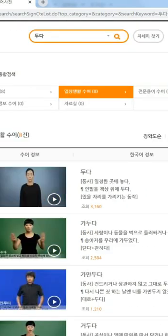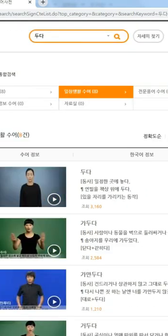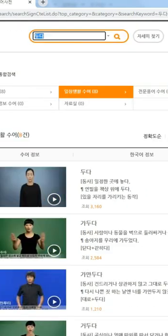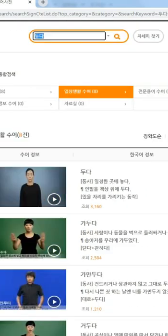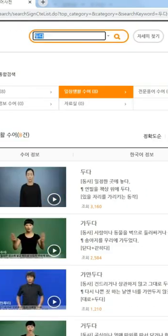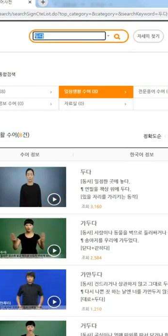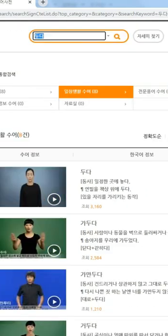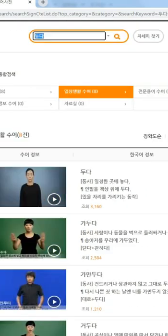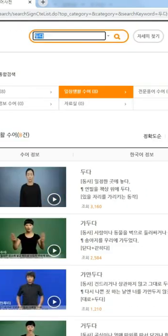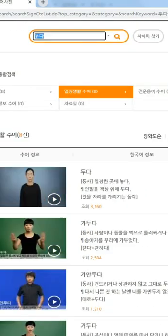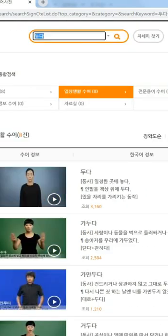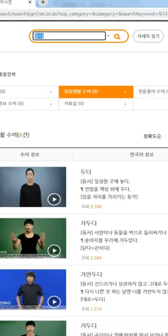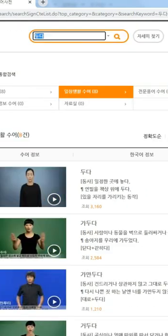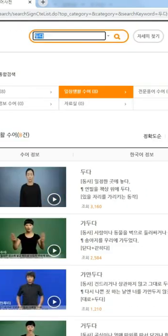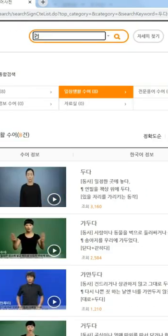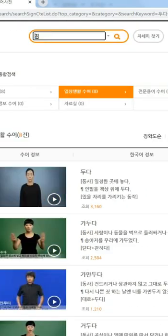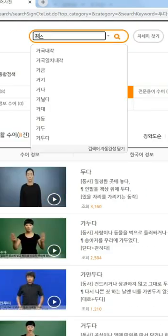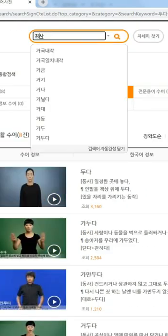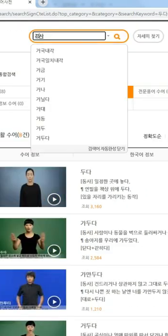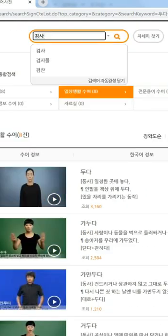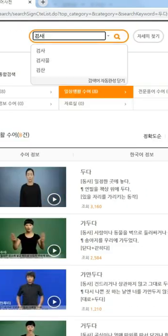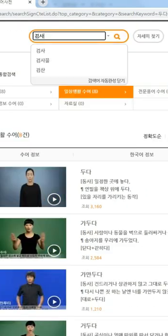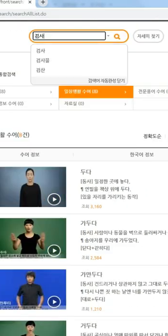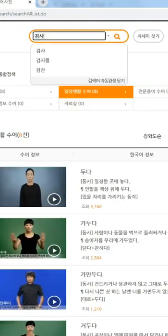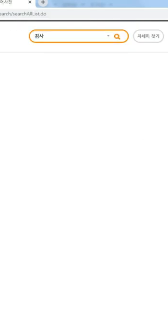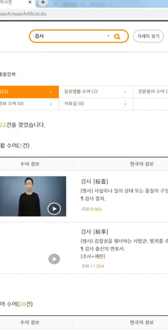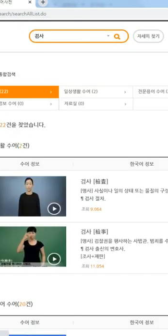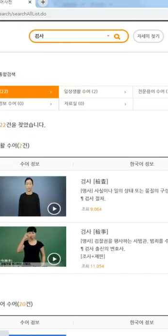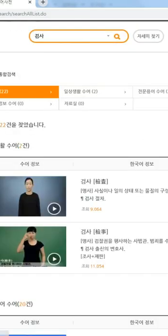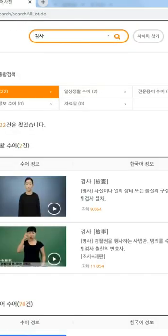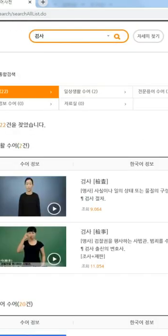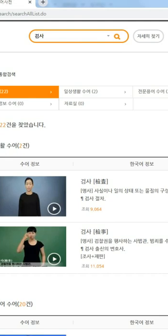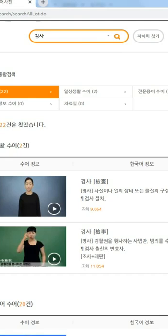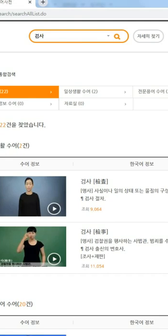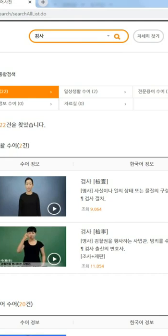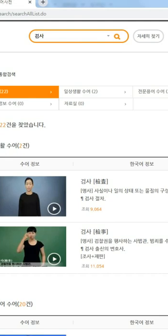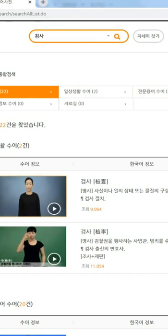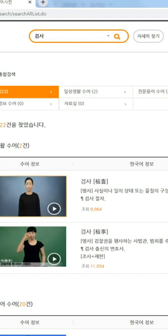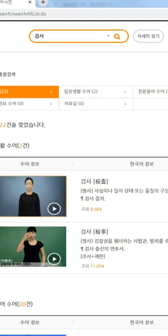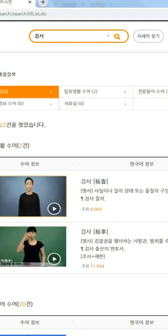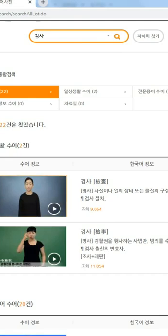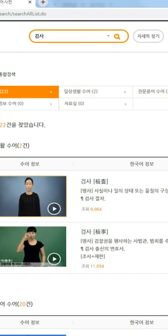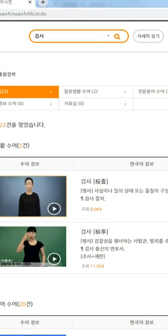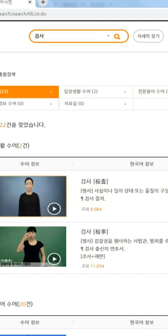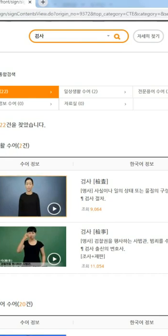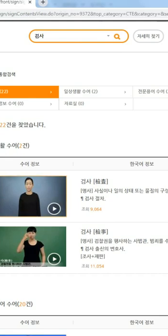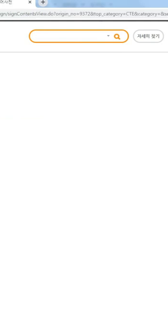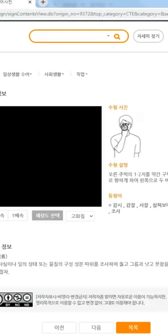이거는 검사거든요. 지금 그러니까 검사예요. 이건 검사나 또는 뭐 확인 뭐 이런 거잖아요.